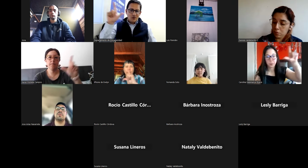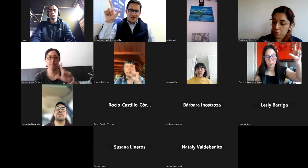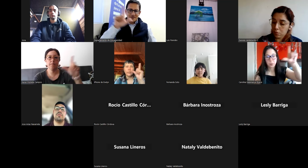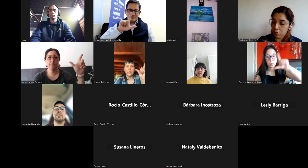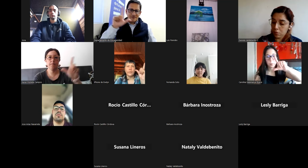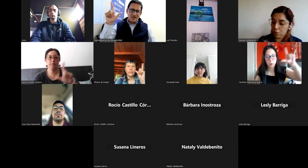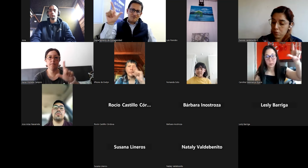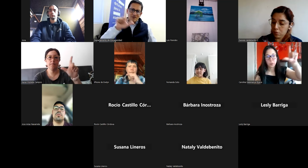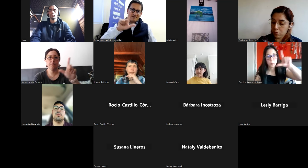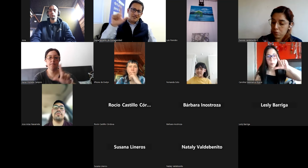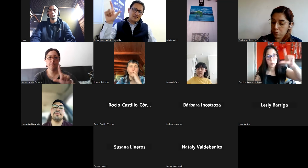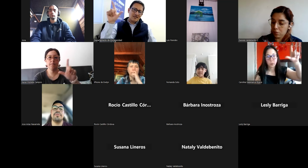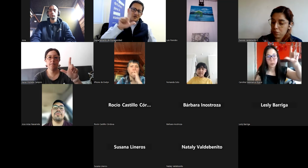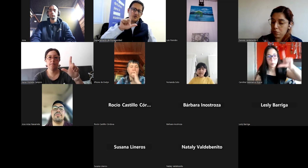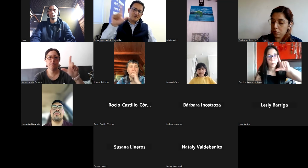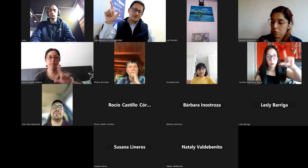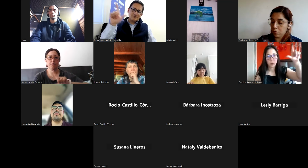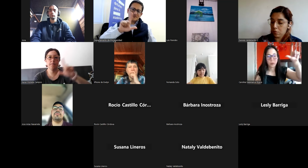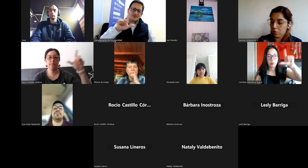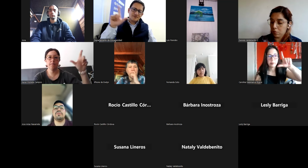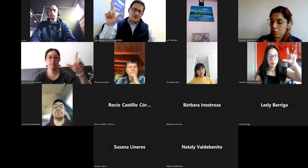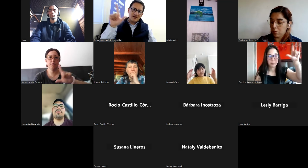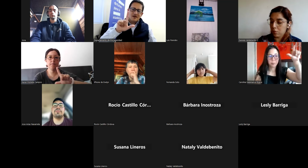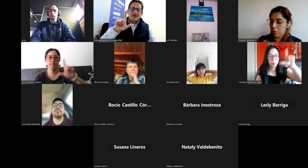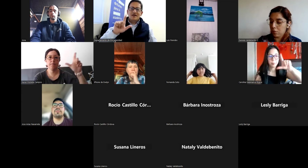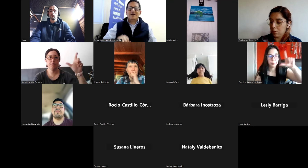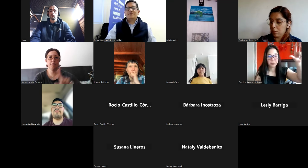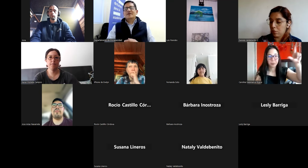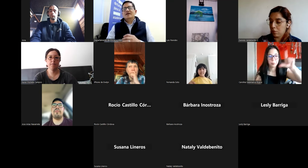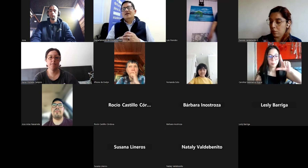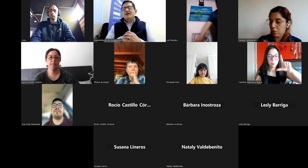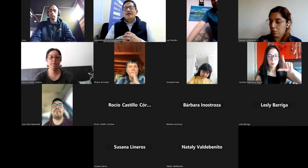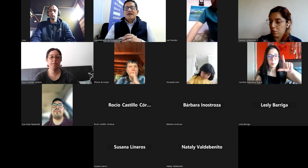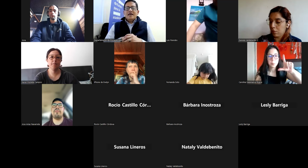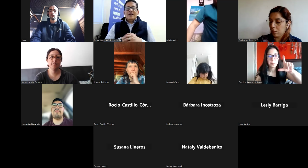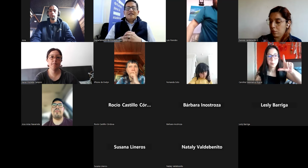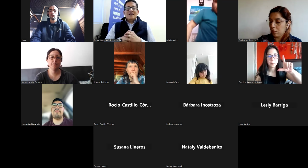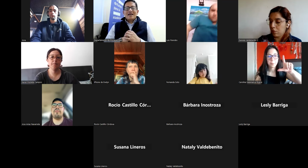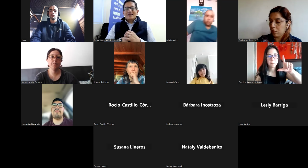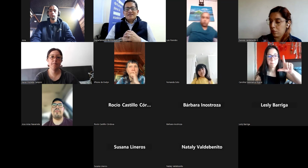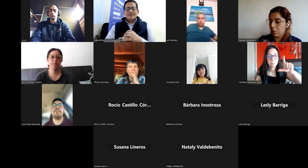Lunes. Limpia para brisa, el día lunes. Ya. El día martes,